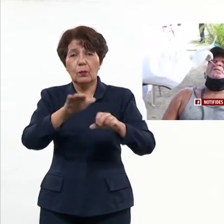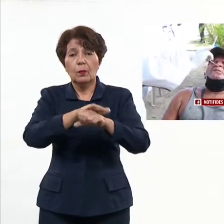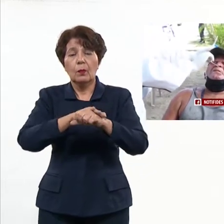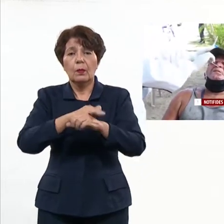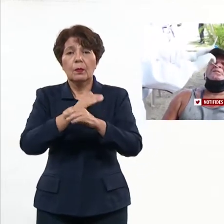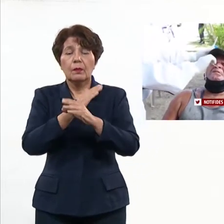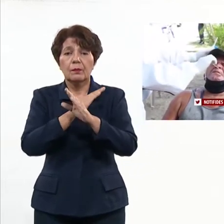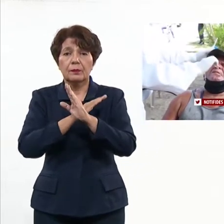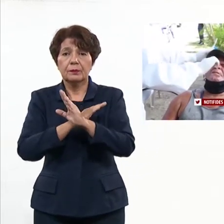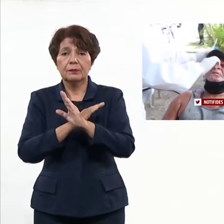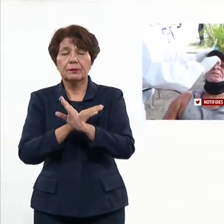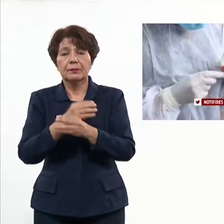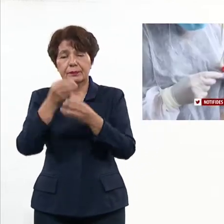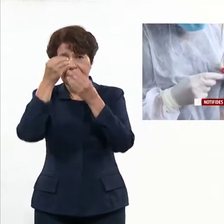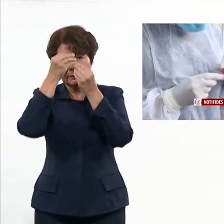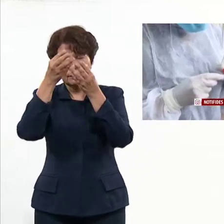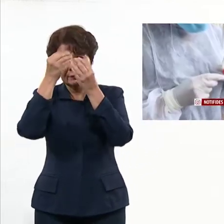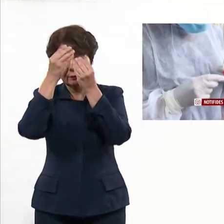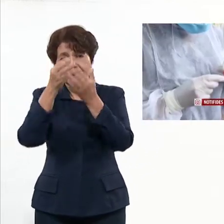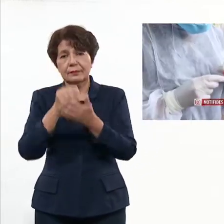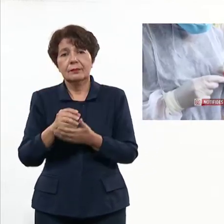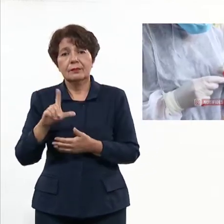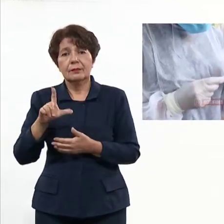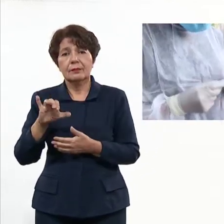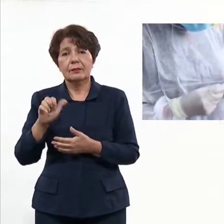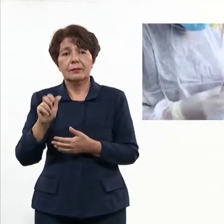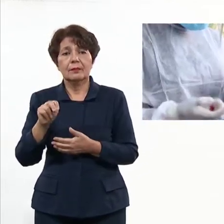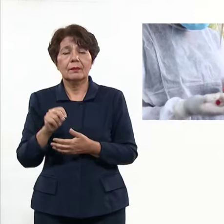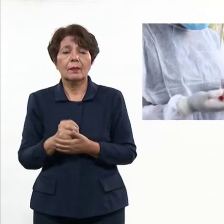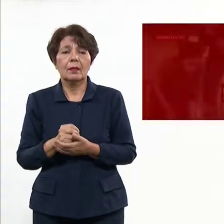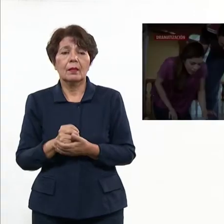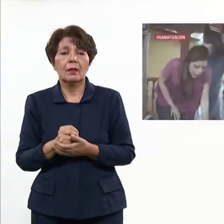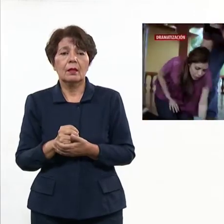nelson montes les informo lilian flores